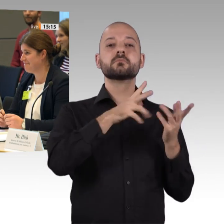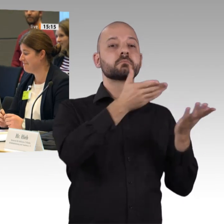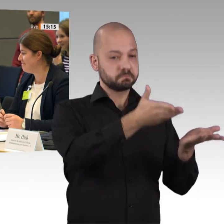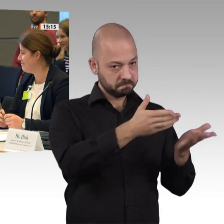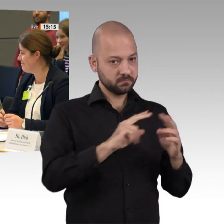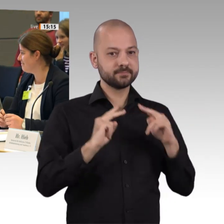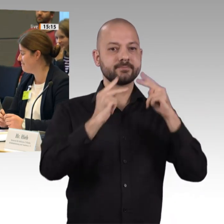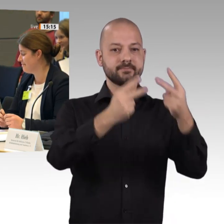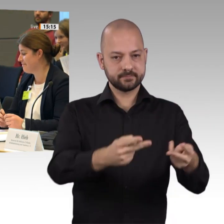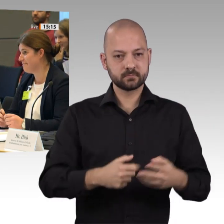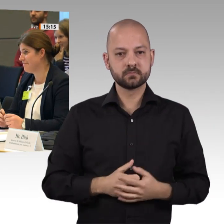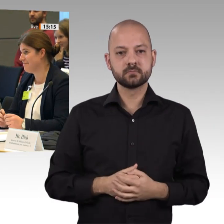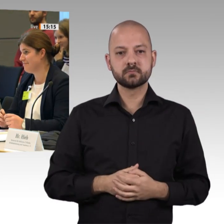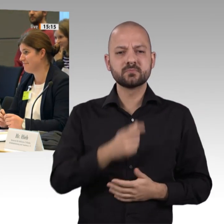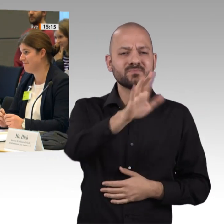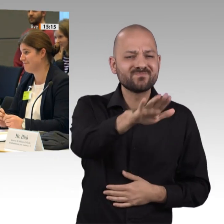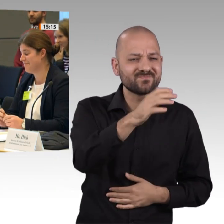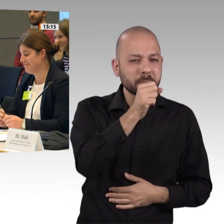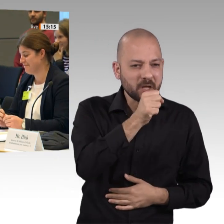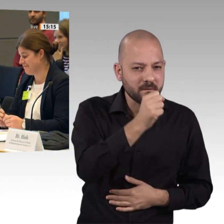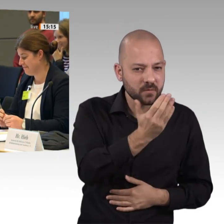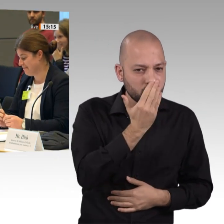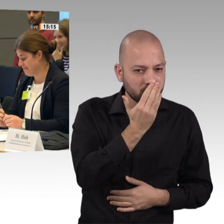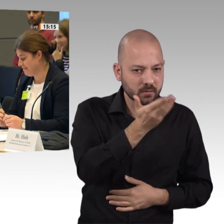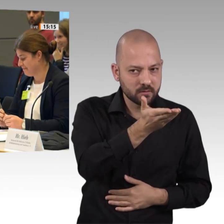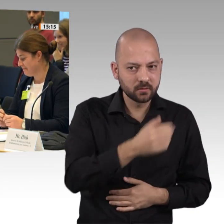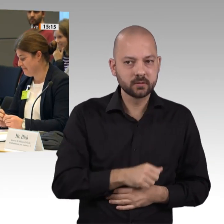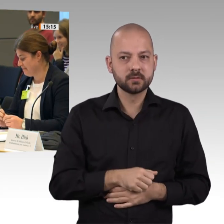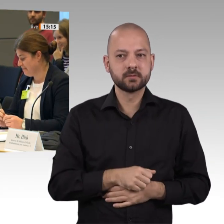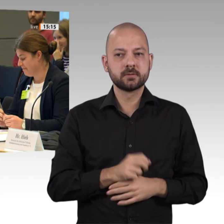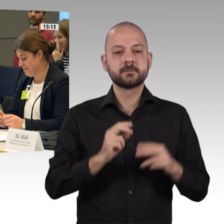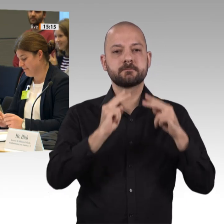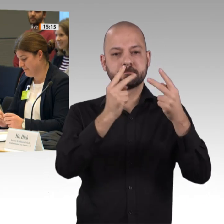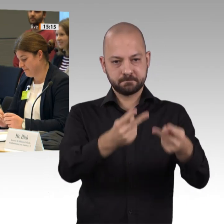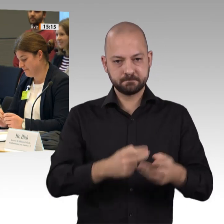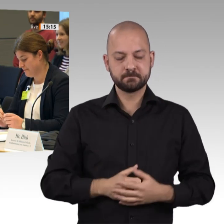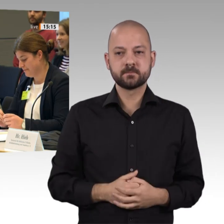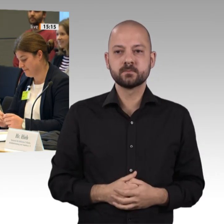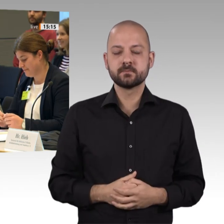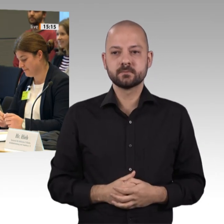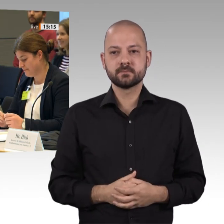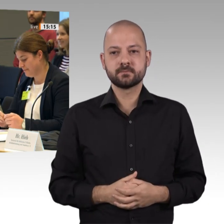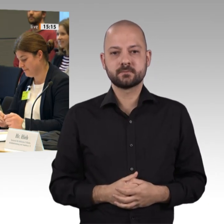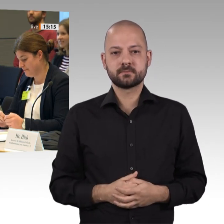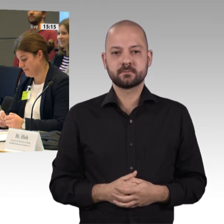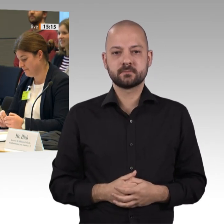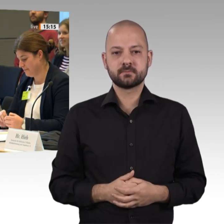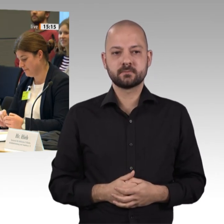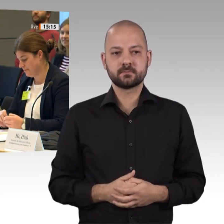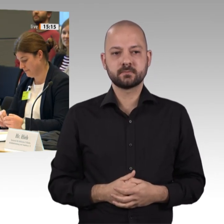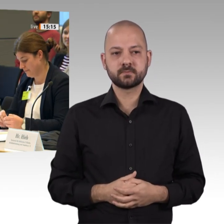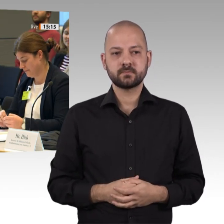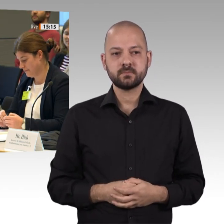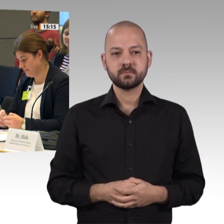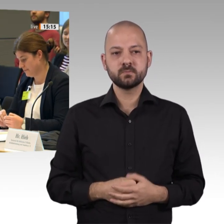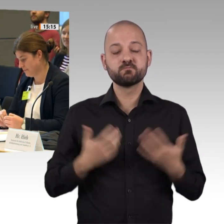Also die Ausweitung der Entlastung. Wollen alle was hören. Unterhaltsverpflichteter im SGB 12 auf das Recht der Eingliederungshilfe gemäß SGB 9